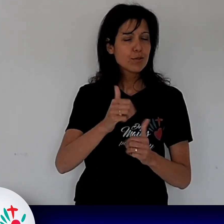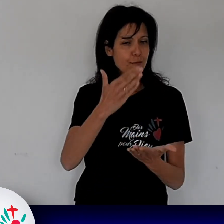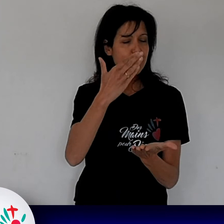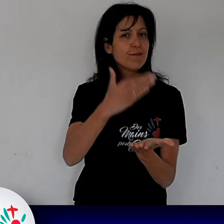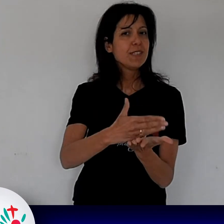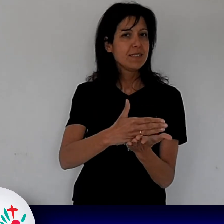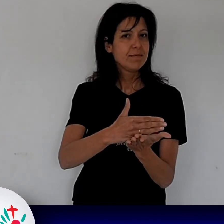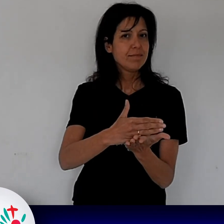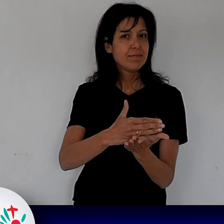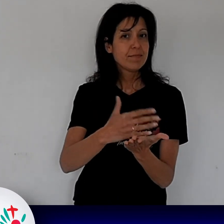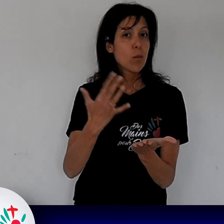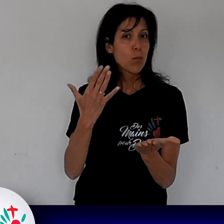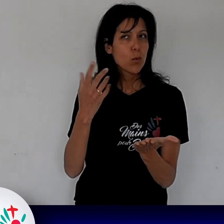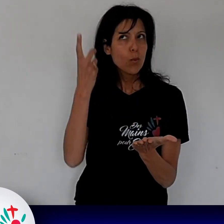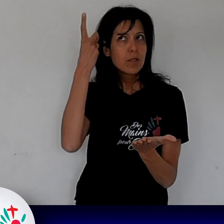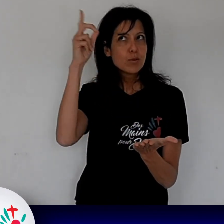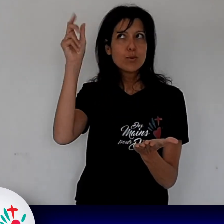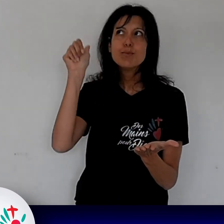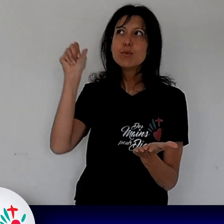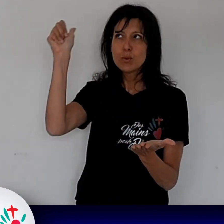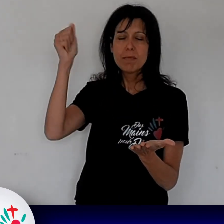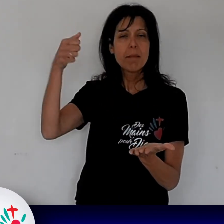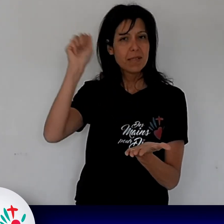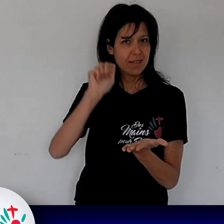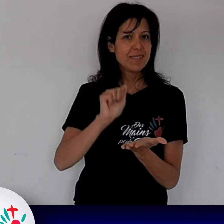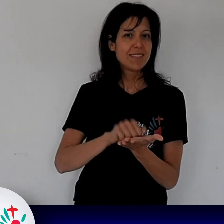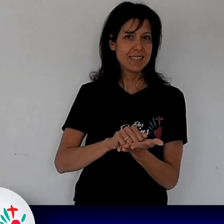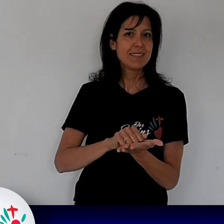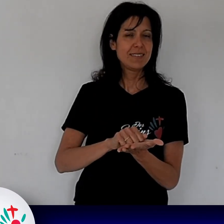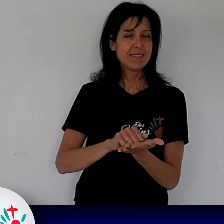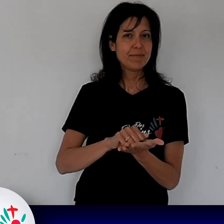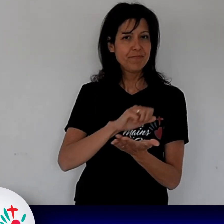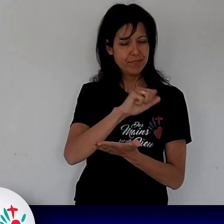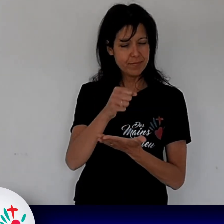l'a décidé notre Dieu. Amen.